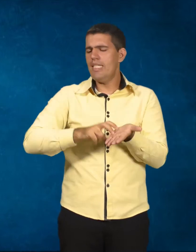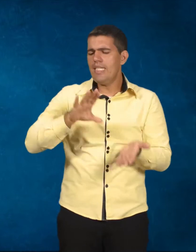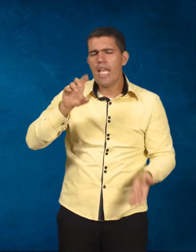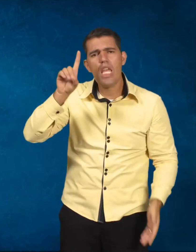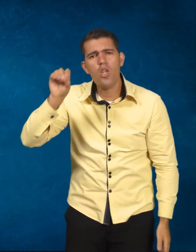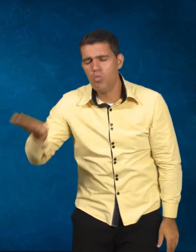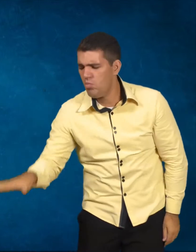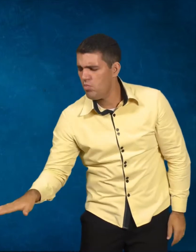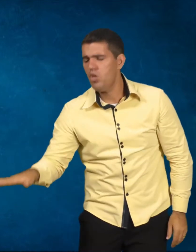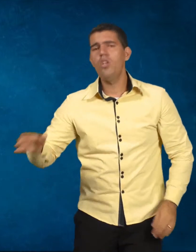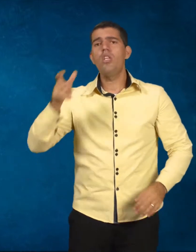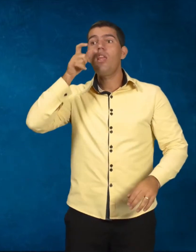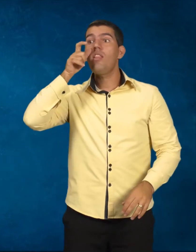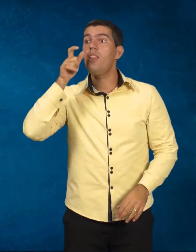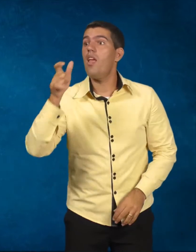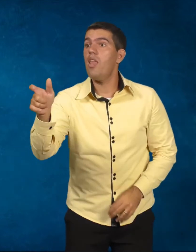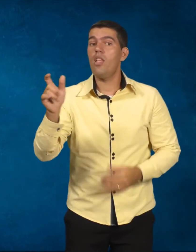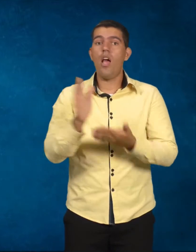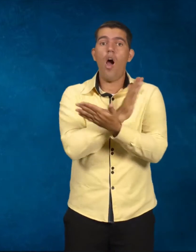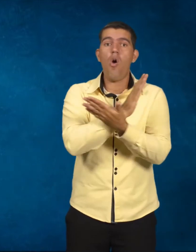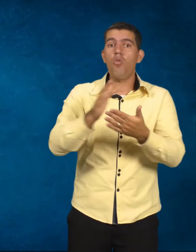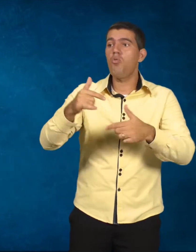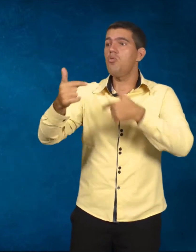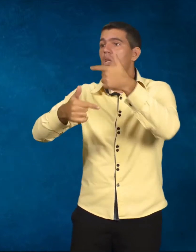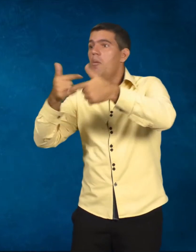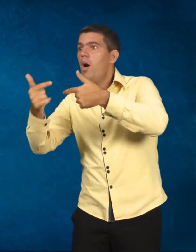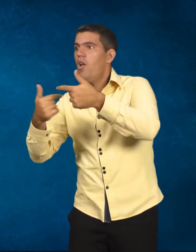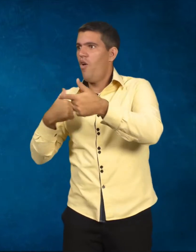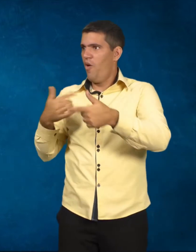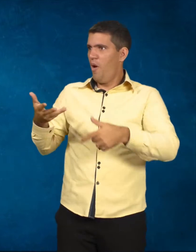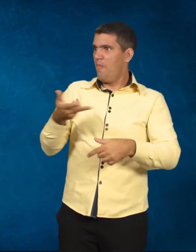mais por atividades nas quais nós saímos bem com certa